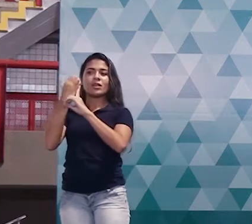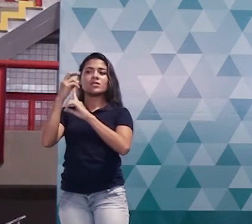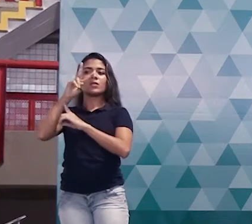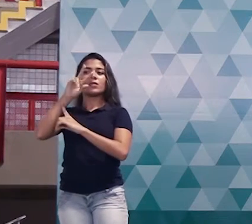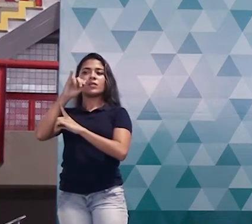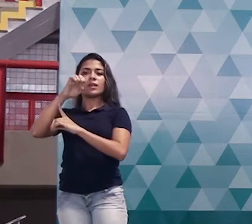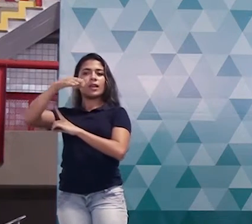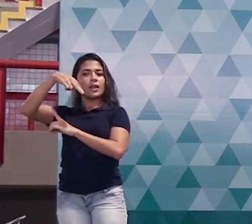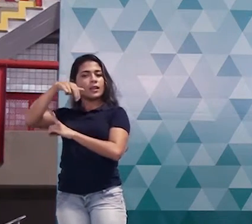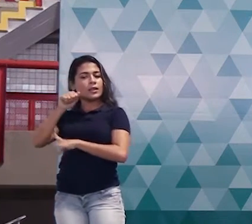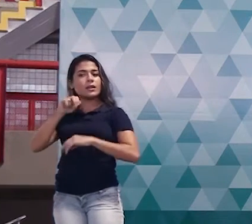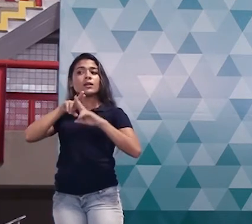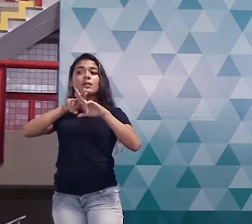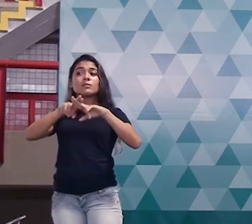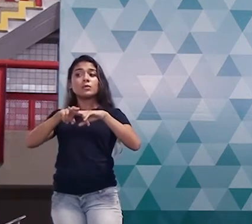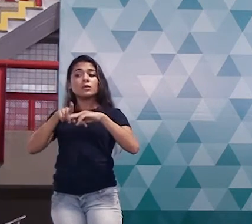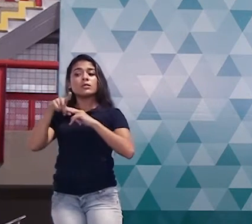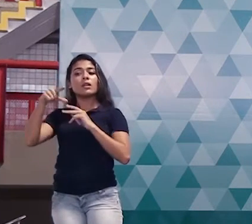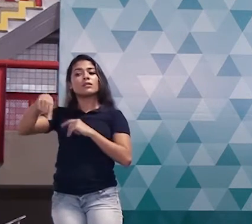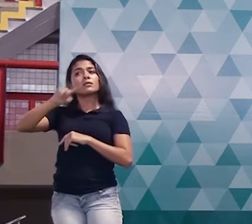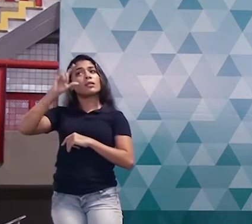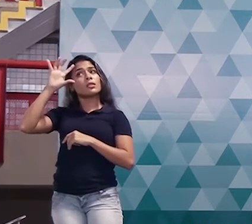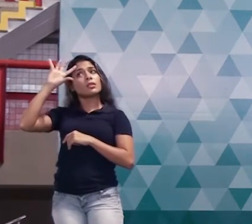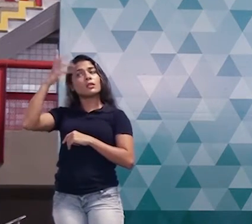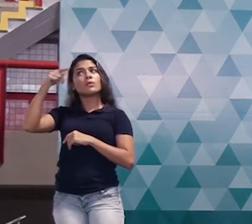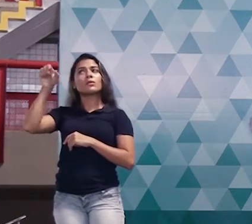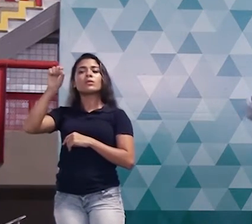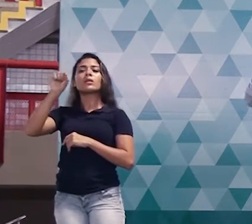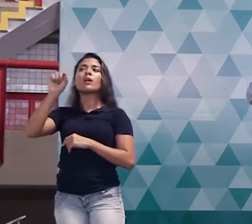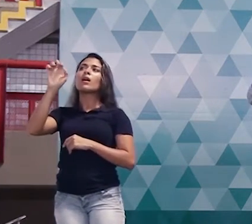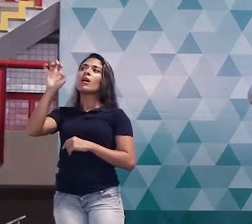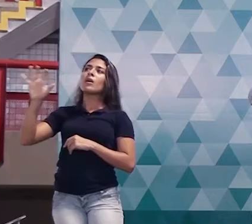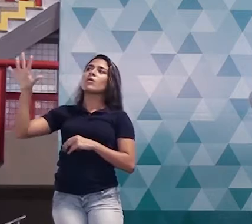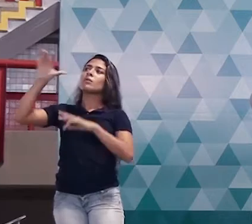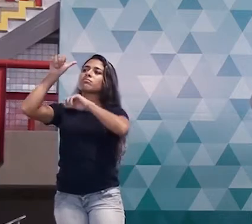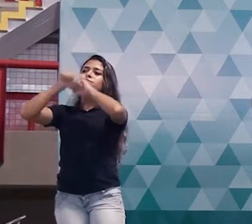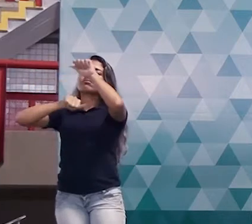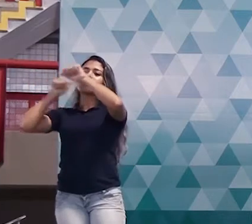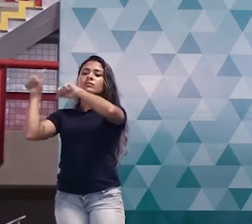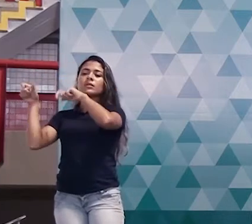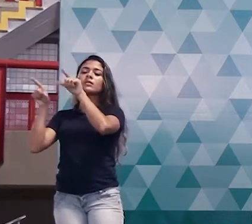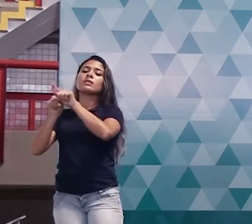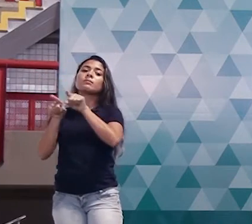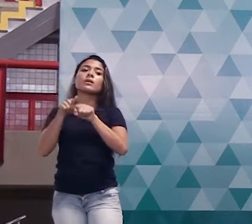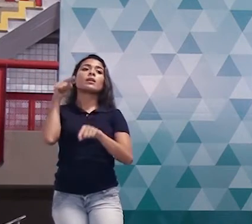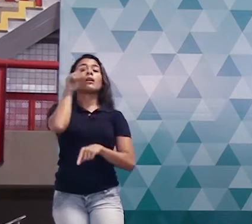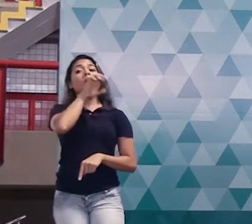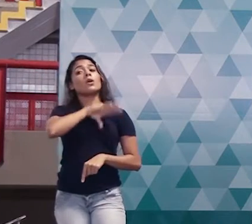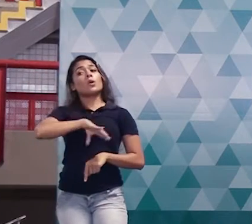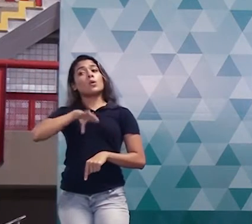Viena, houve uma reestruturação da Europa. E aí, lá em Portugal, explodiu a